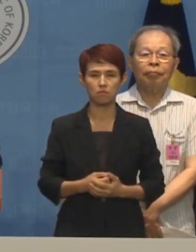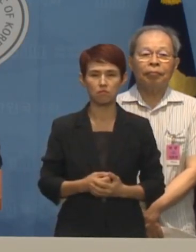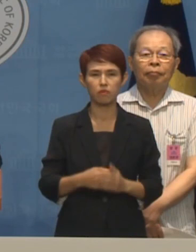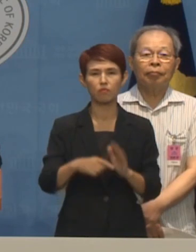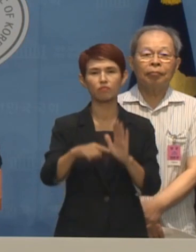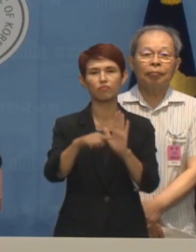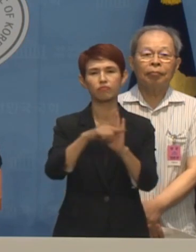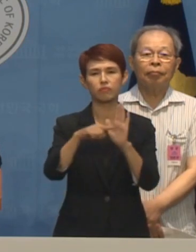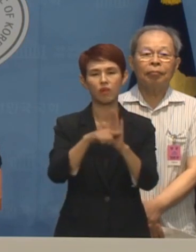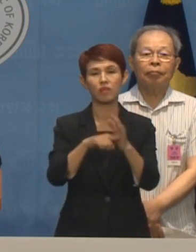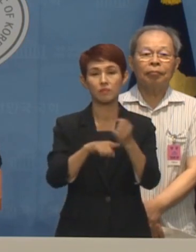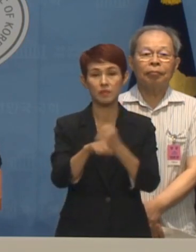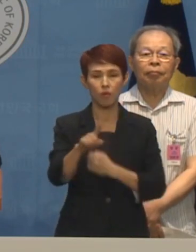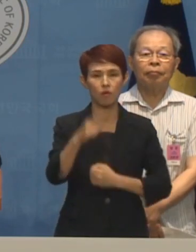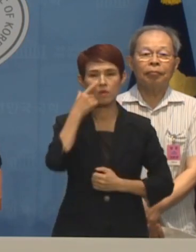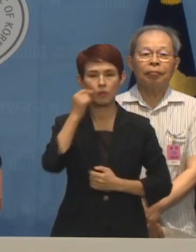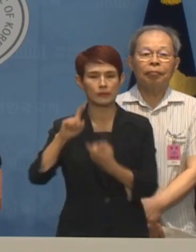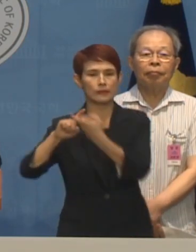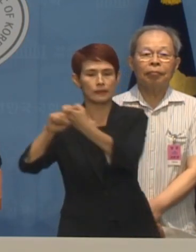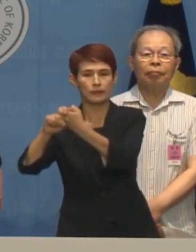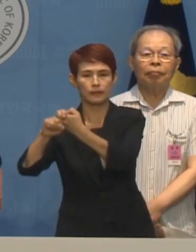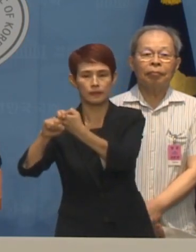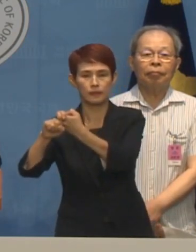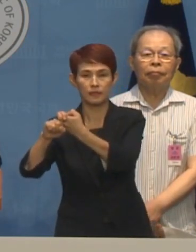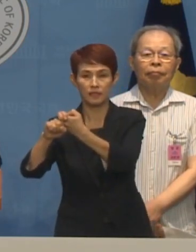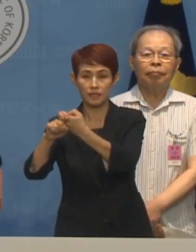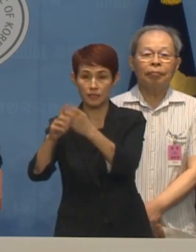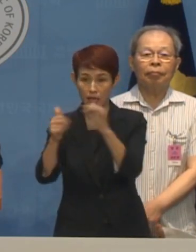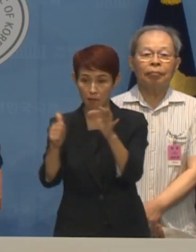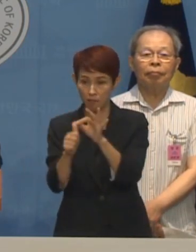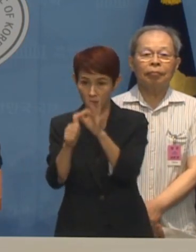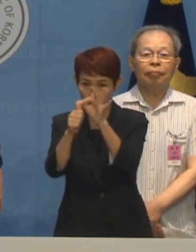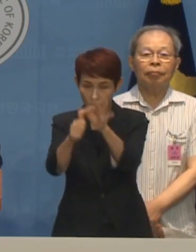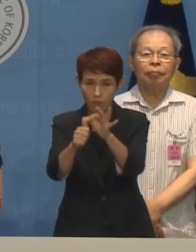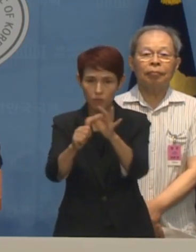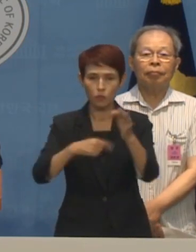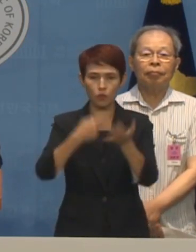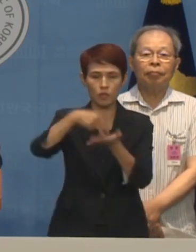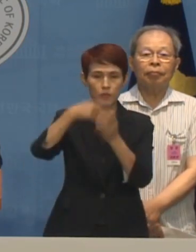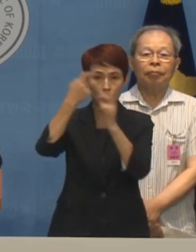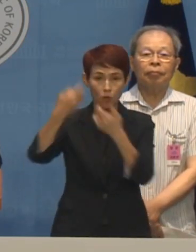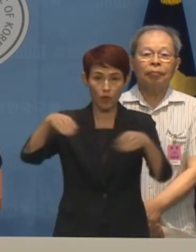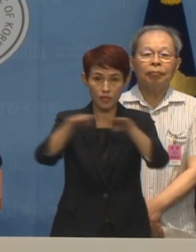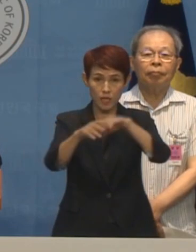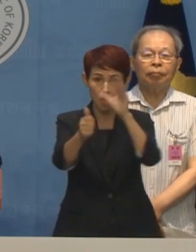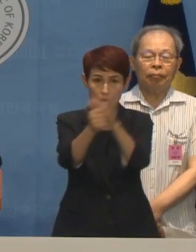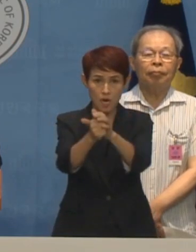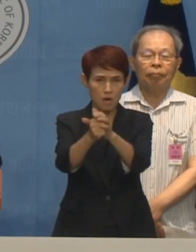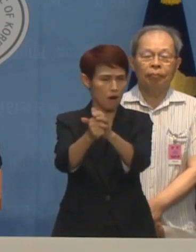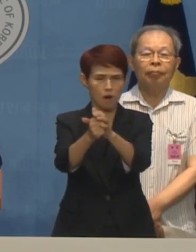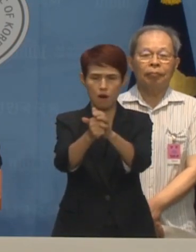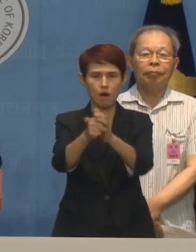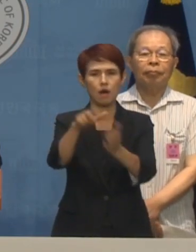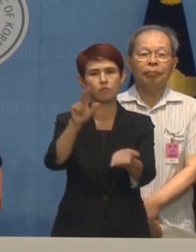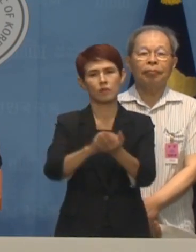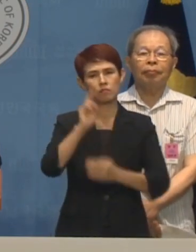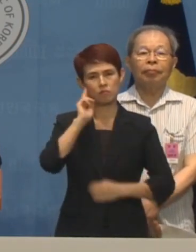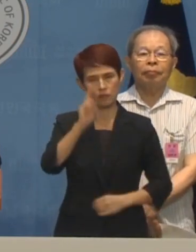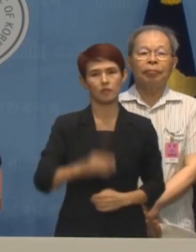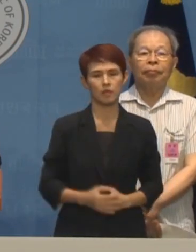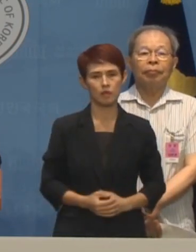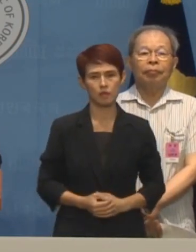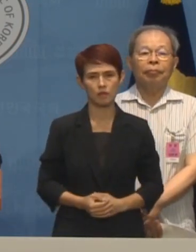부정하는 뉴라이트 독립기념관장 임명은 기관의 존재 이유 자체를 거스르는